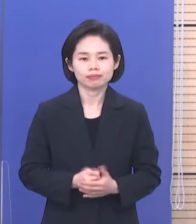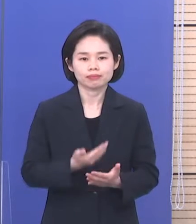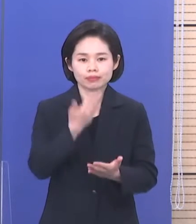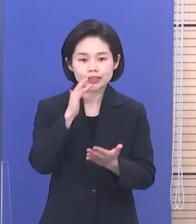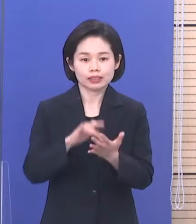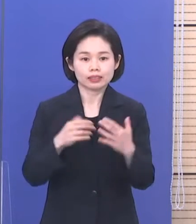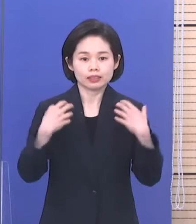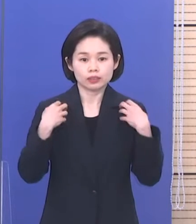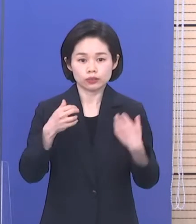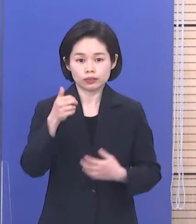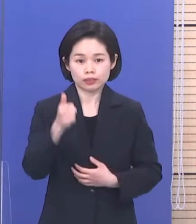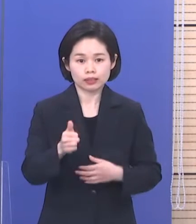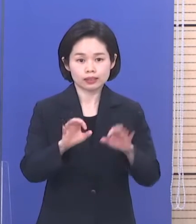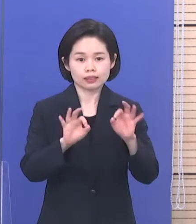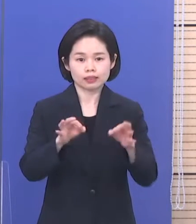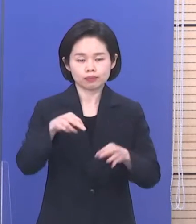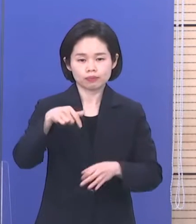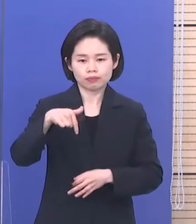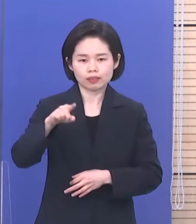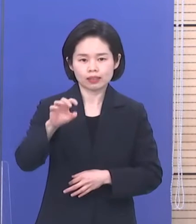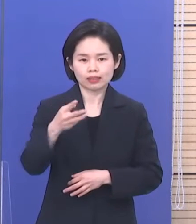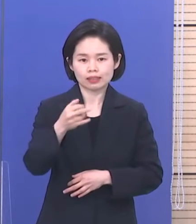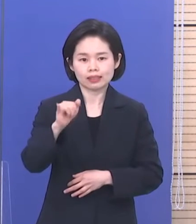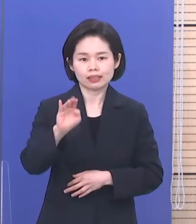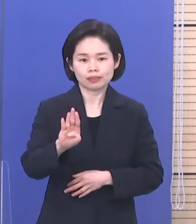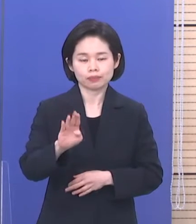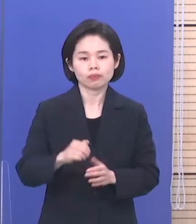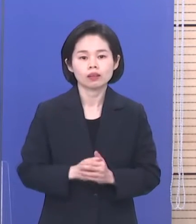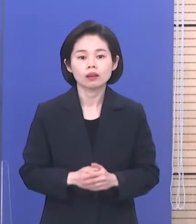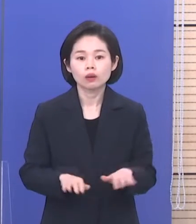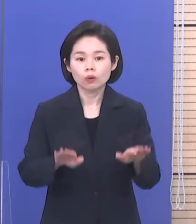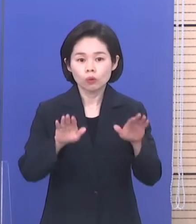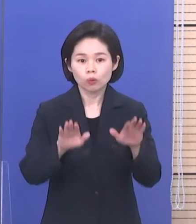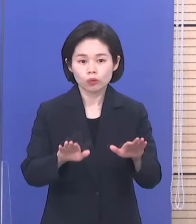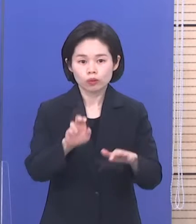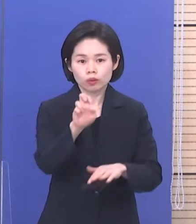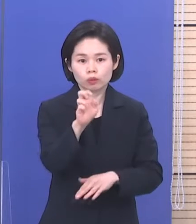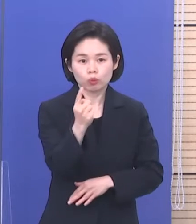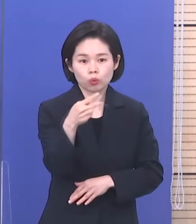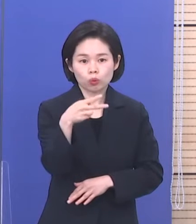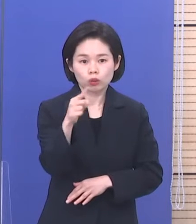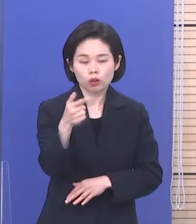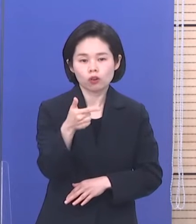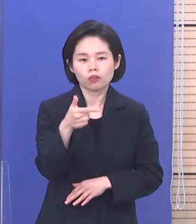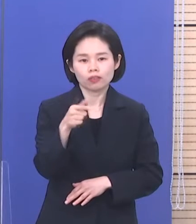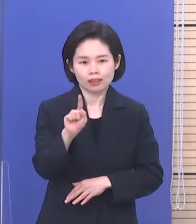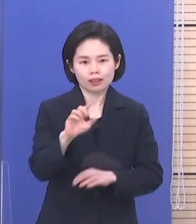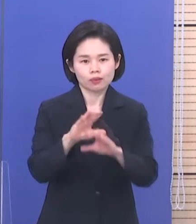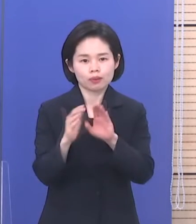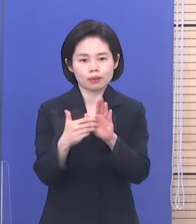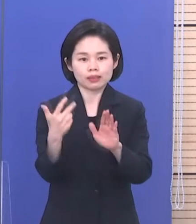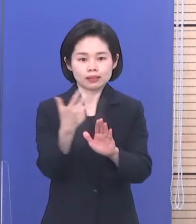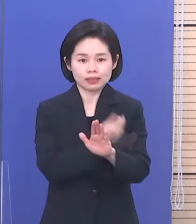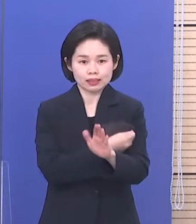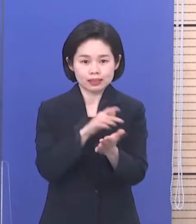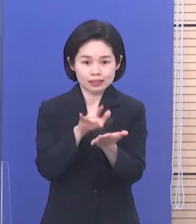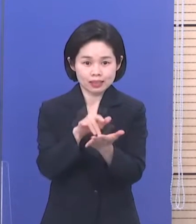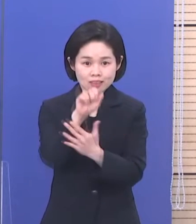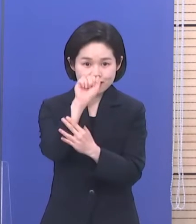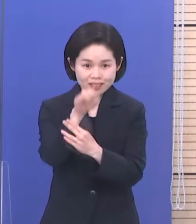예, 식품의약품안전처장 김강립입니다. 오늘은 모더나 코비드19 백신주 허가 등에